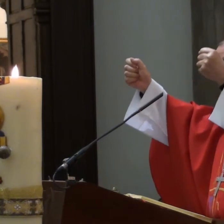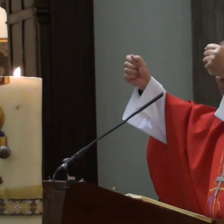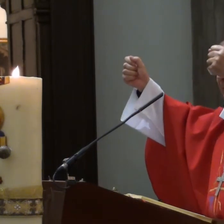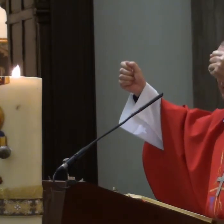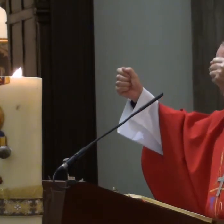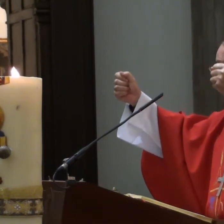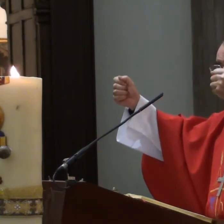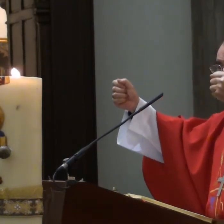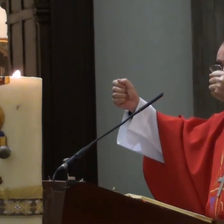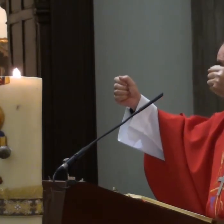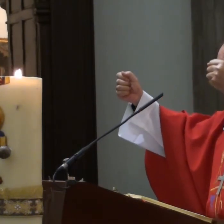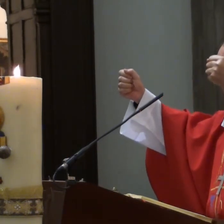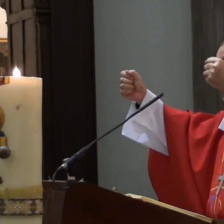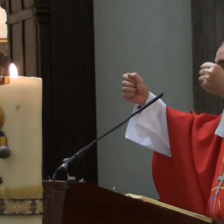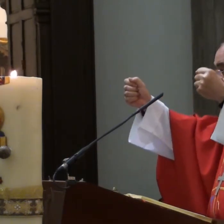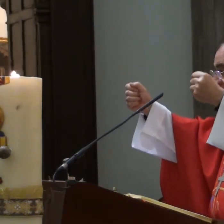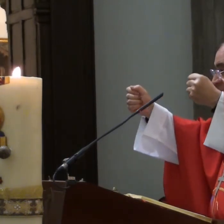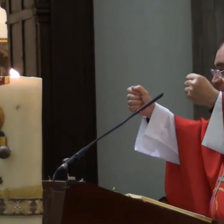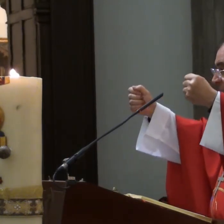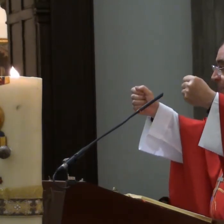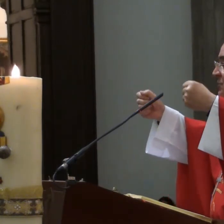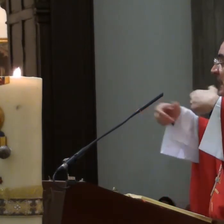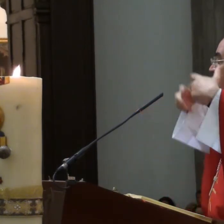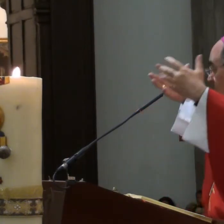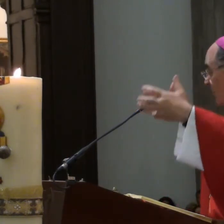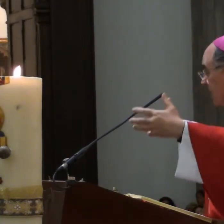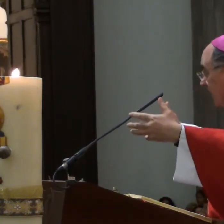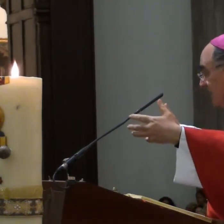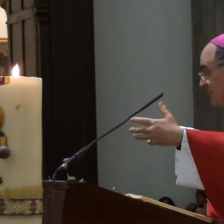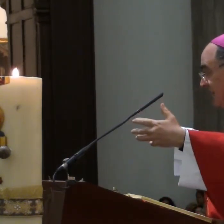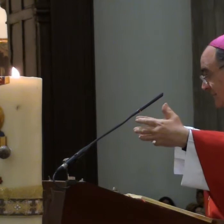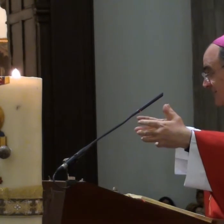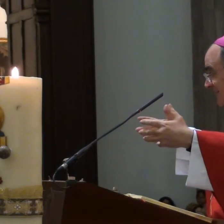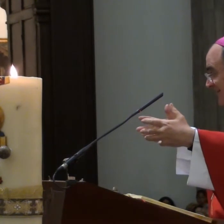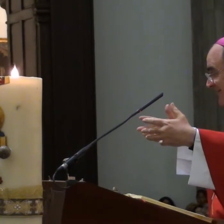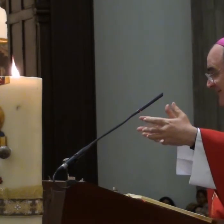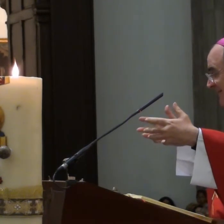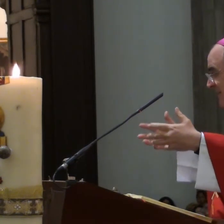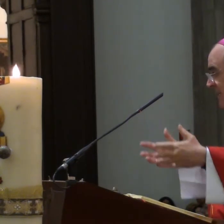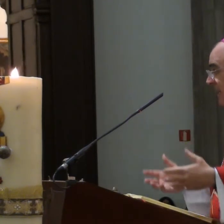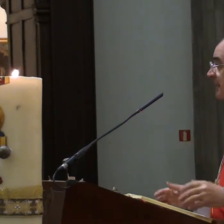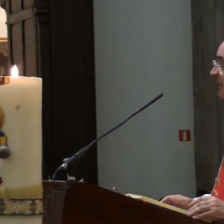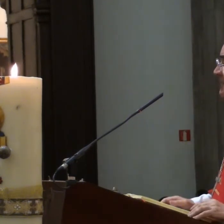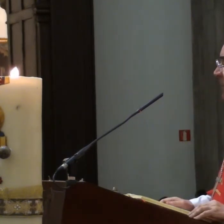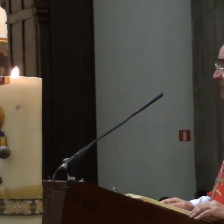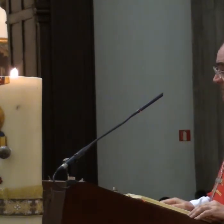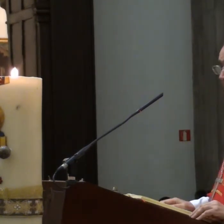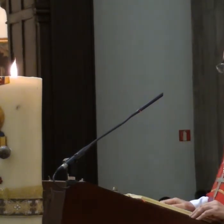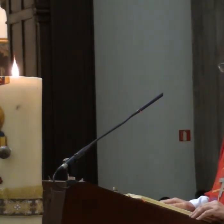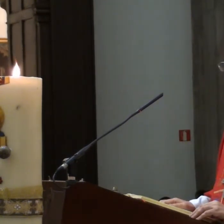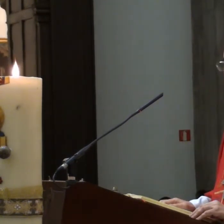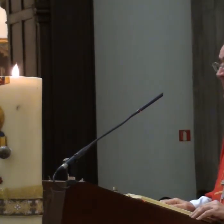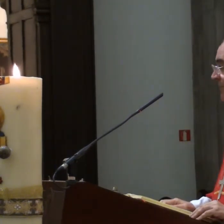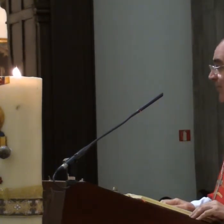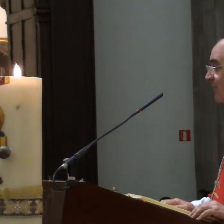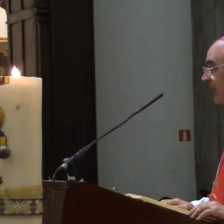y ponemos el periódico como una pantalla que nos incomunicaciones la televisión